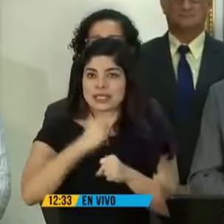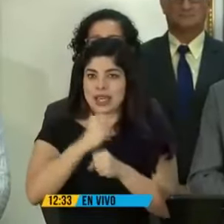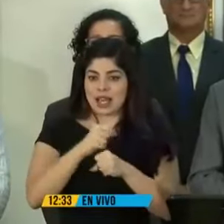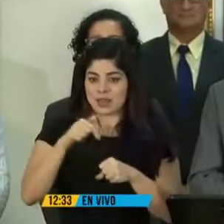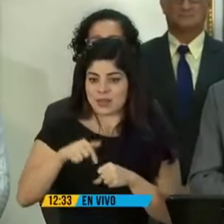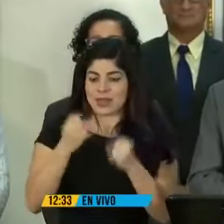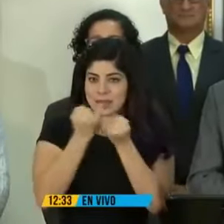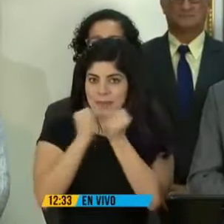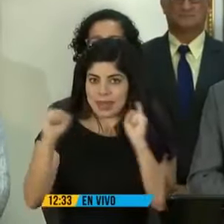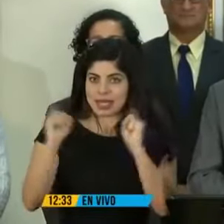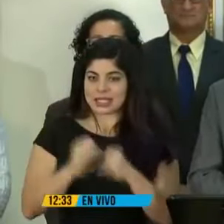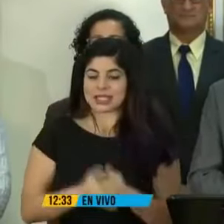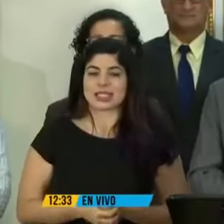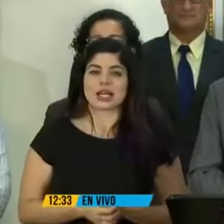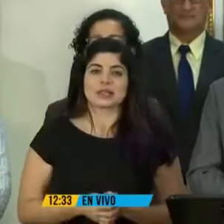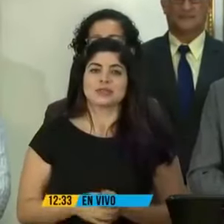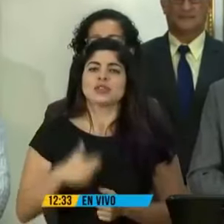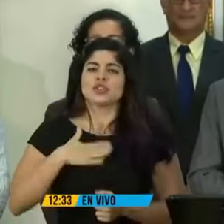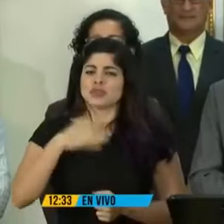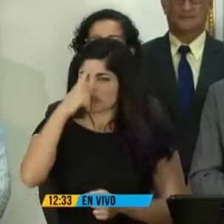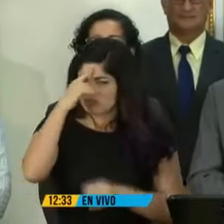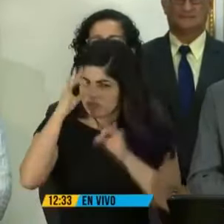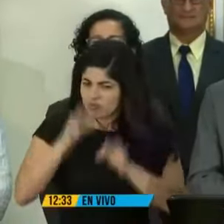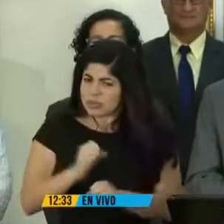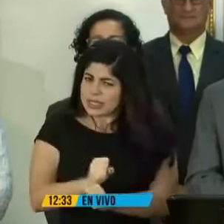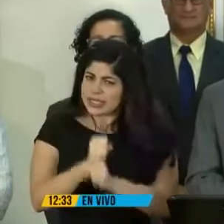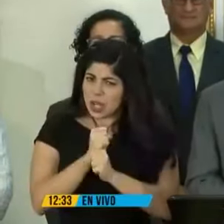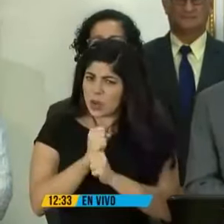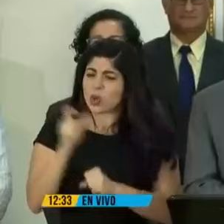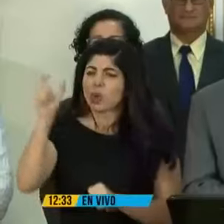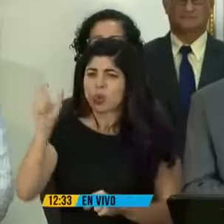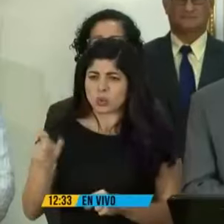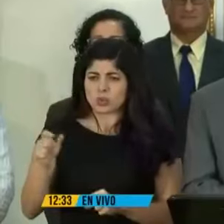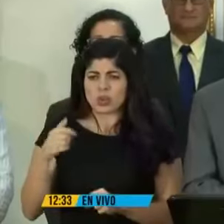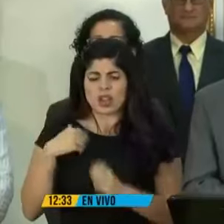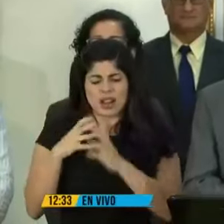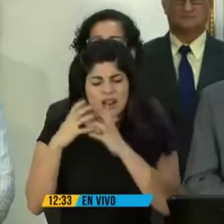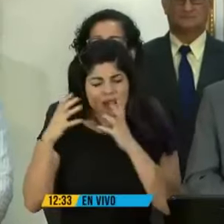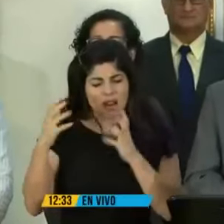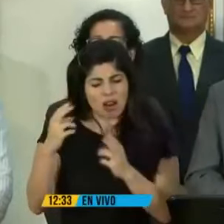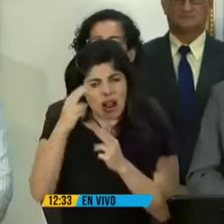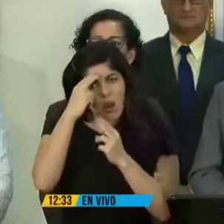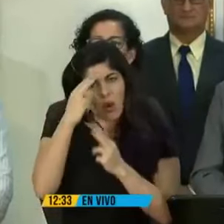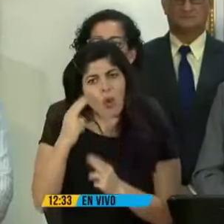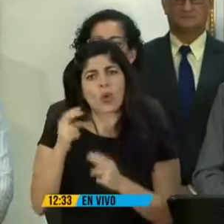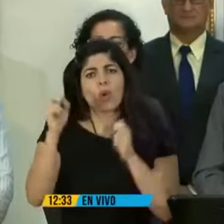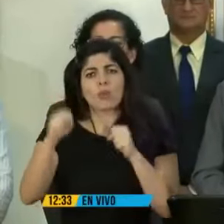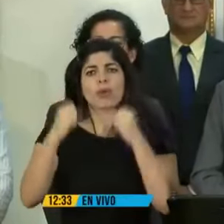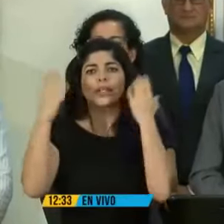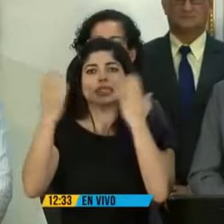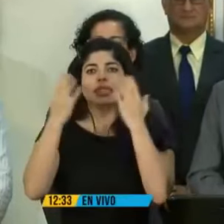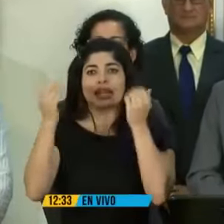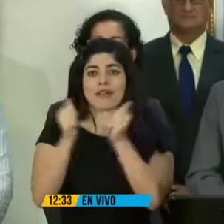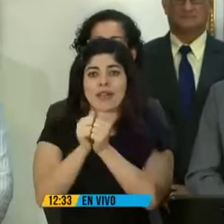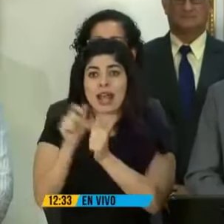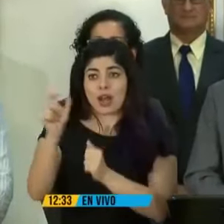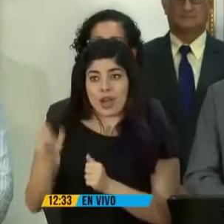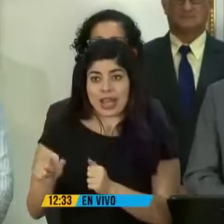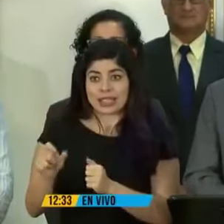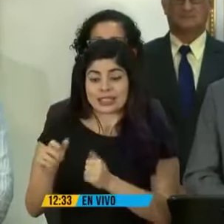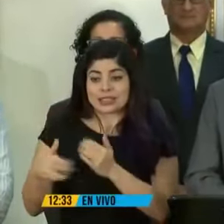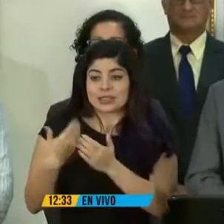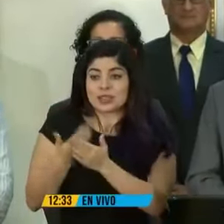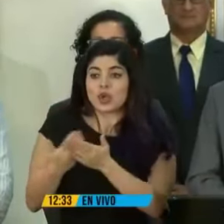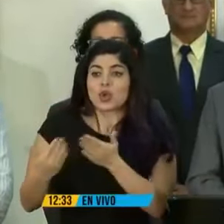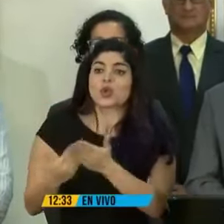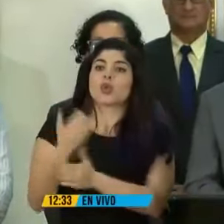nuestra independencia. Estoy seguro que usted tendrá el inmenso honor de celebrar con ella la llegada del